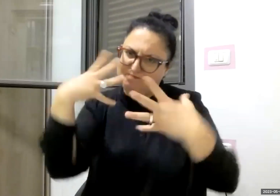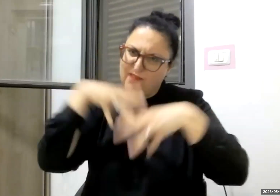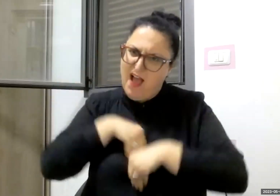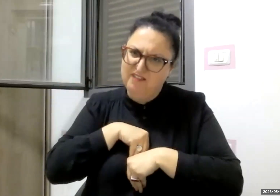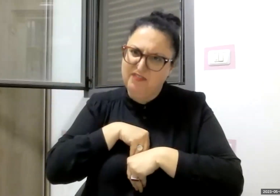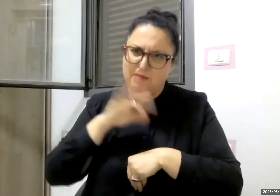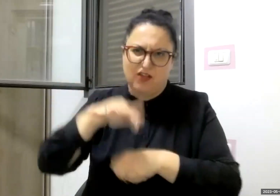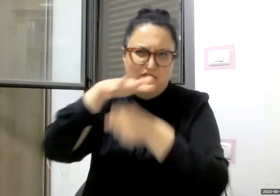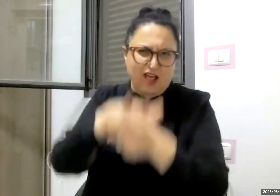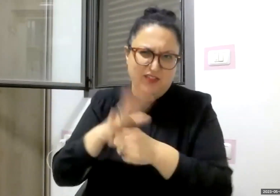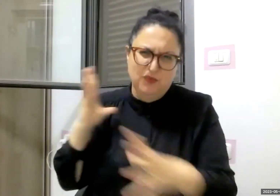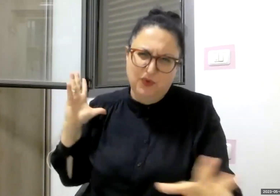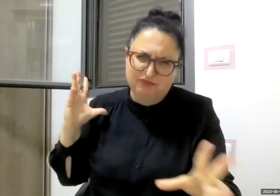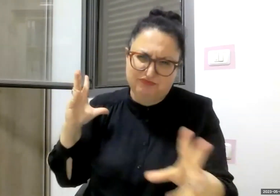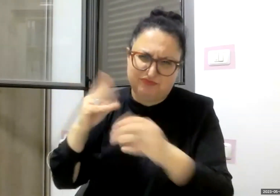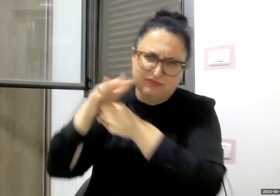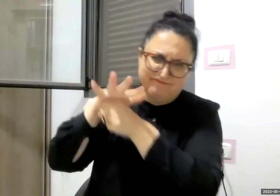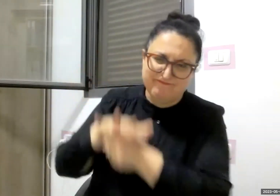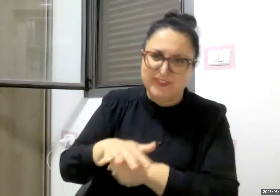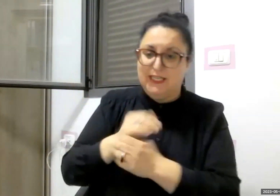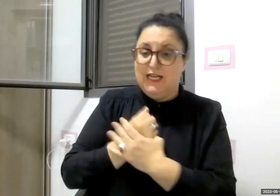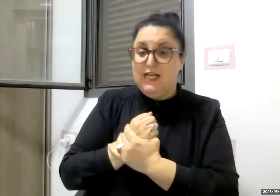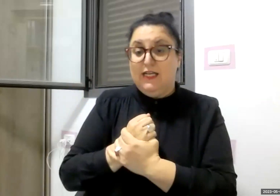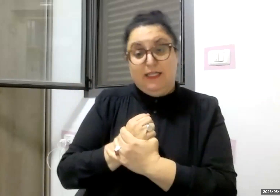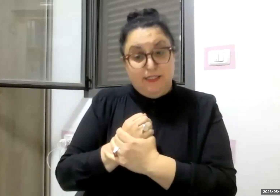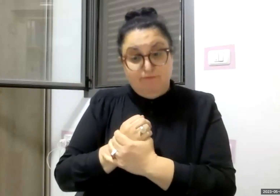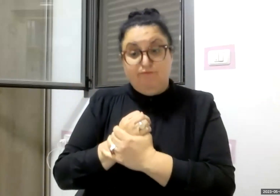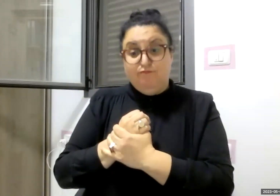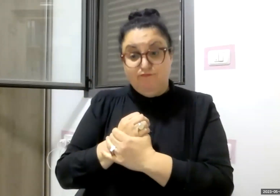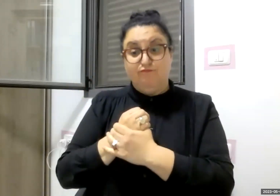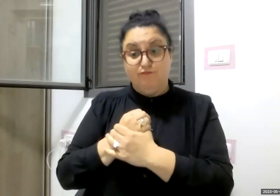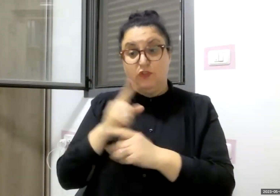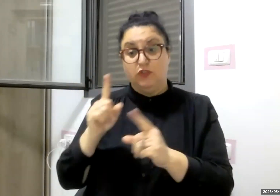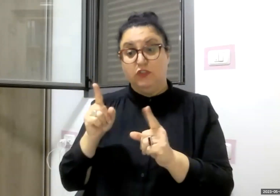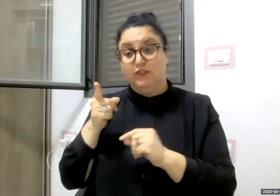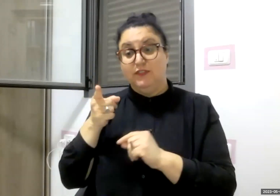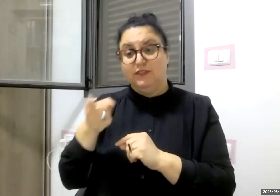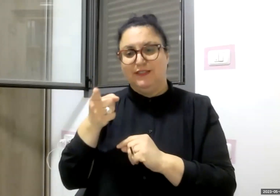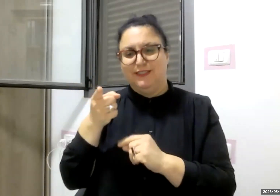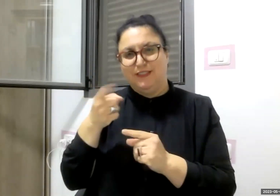לא מסרבות, עקב הפנמה של כל הדיכוי, שהם עברו במהלך השנים.